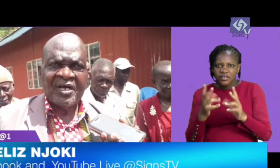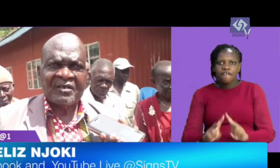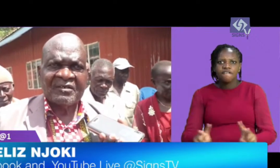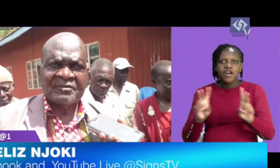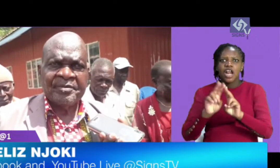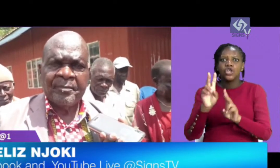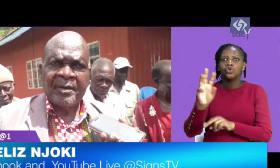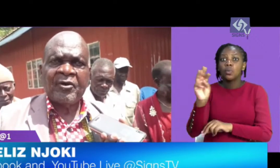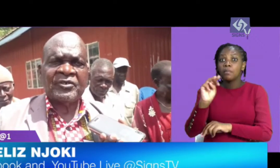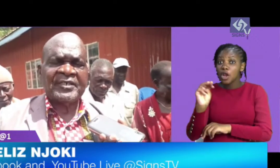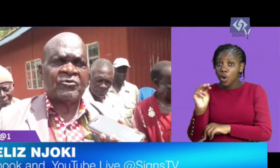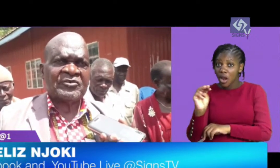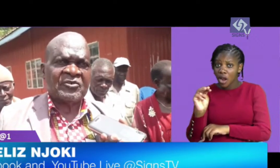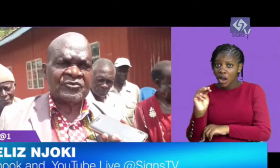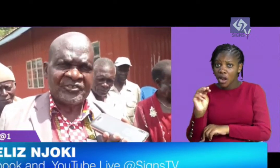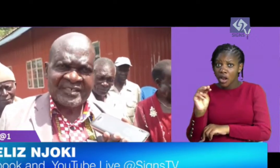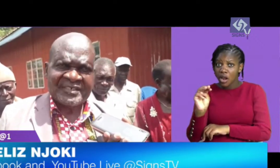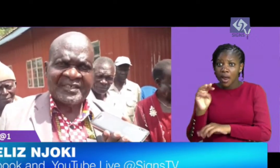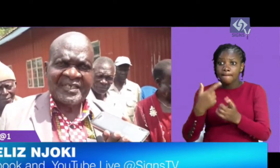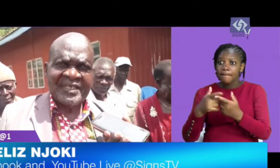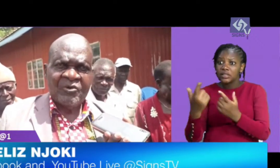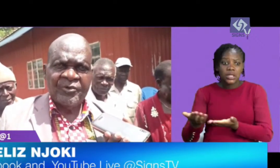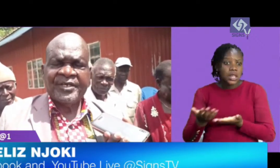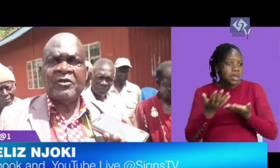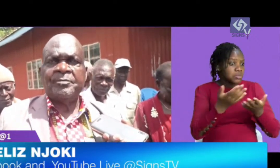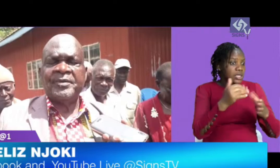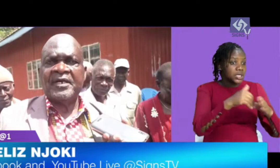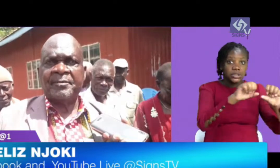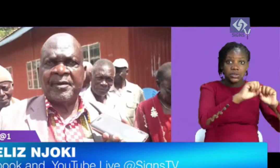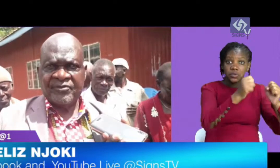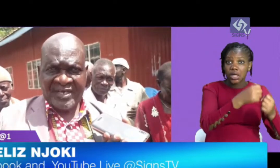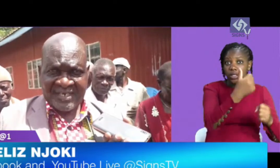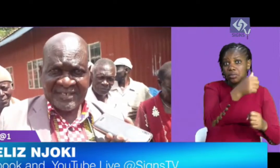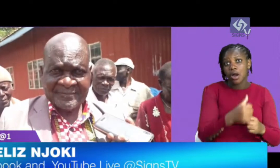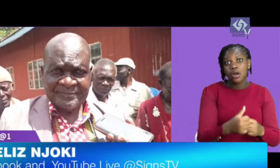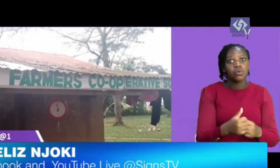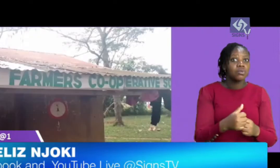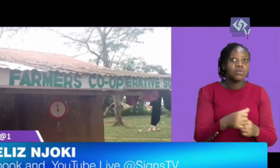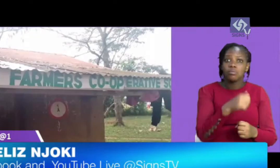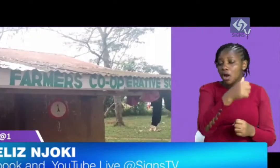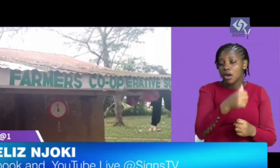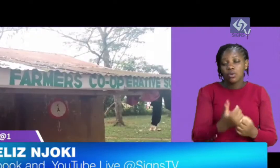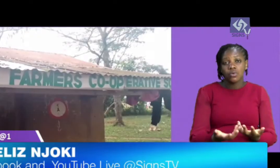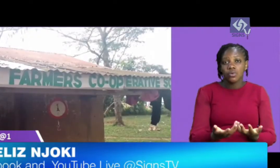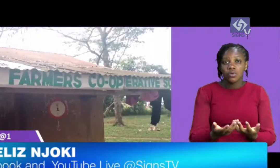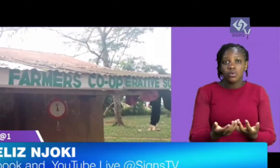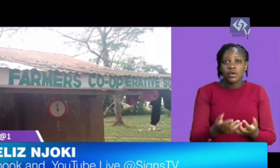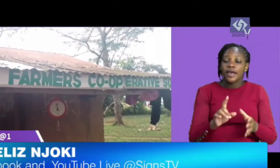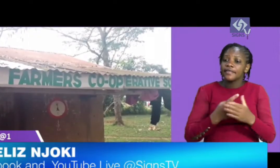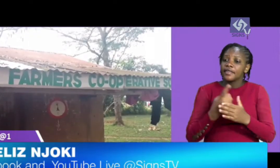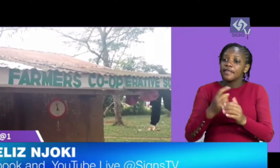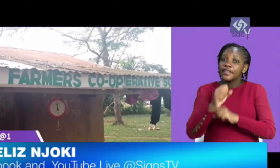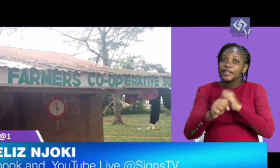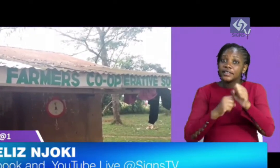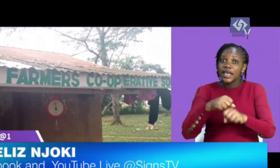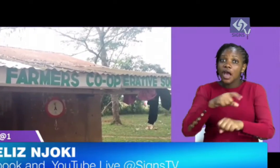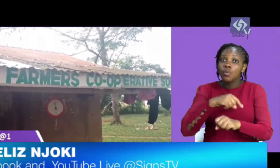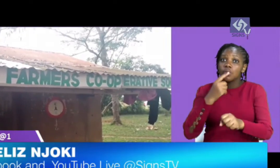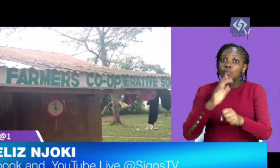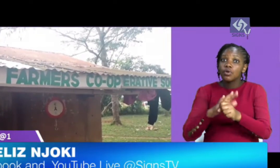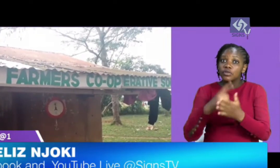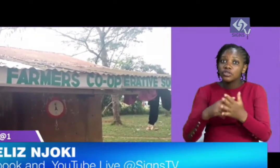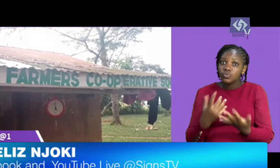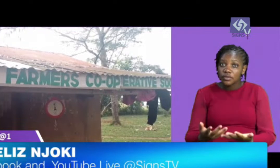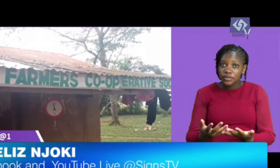yao pamba wakuleta kwa sasa wengi walipeleka pamba Uganda. Na mwaka huu nakisia ya kwamba